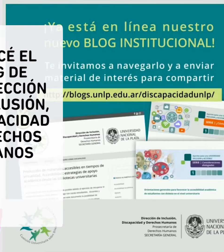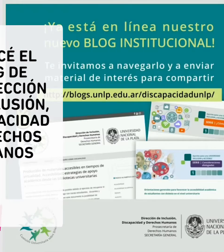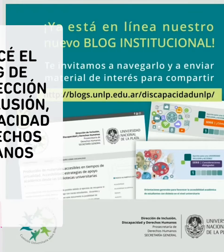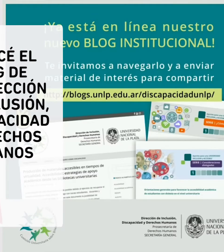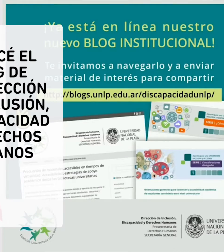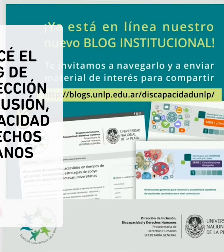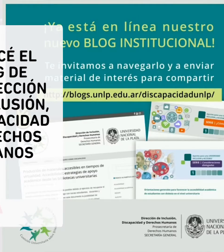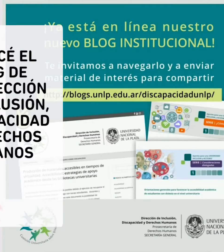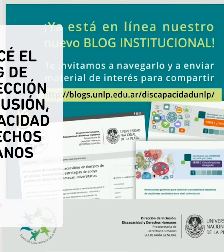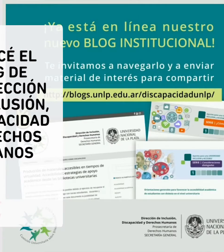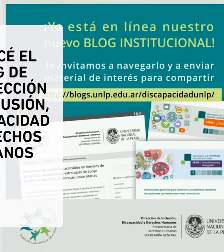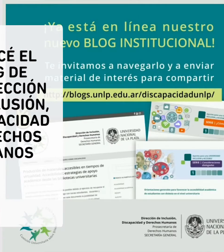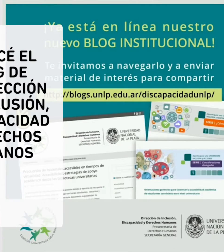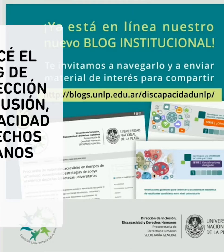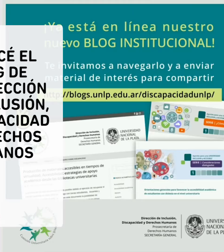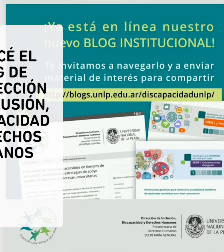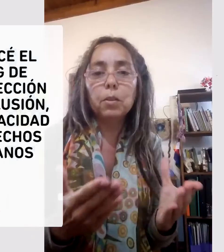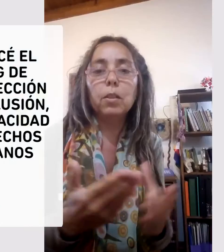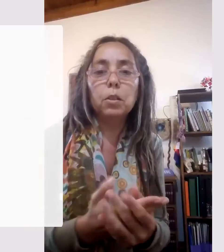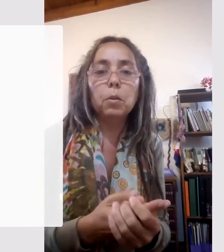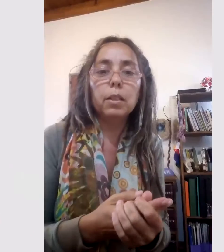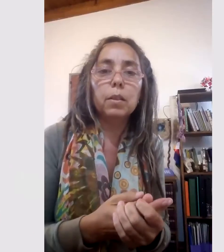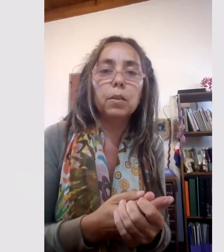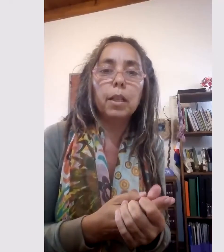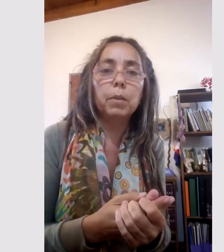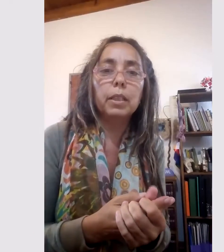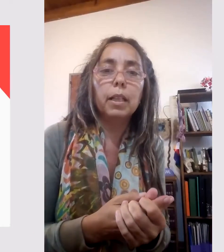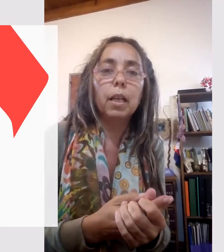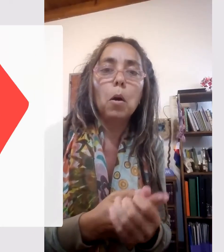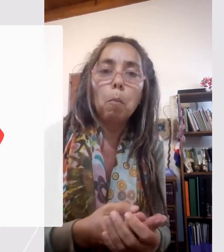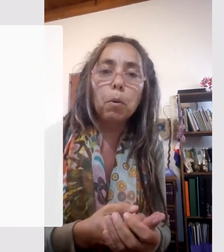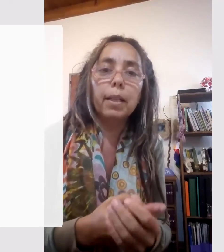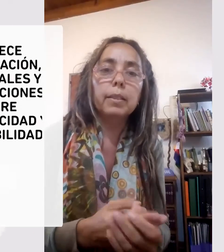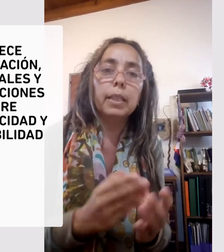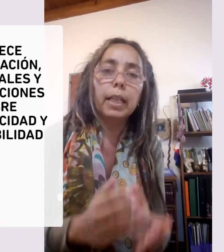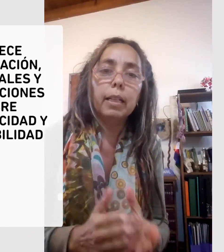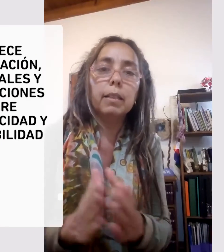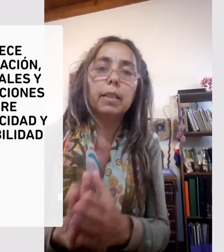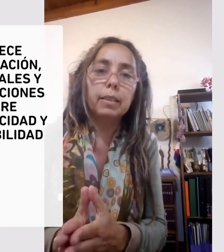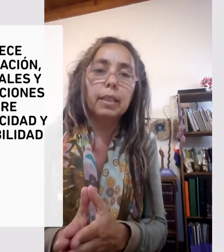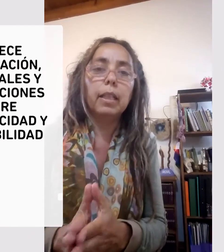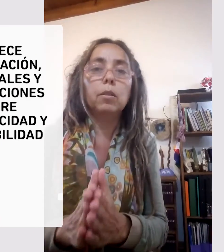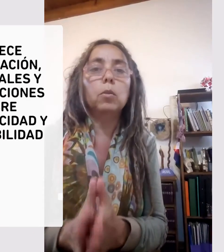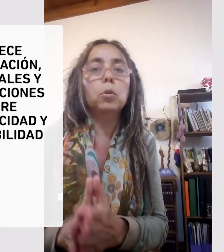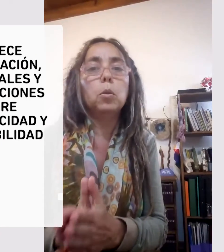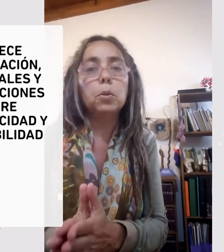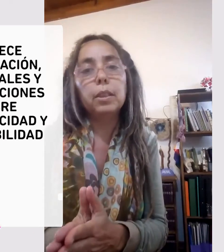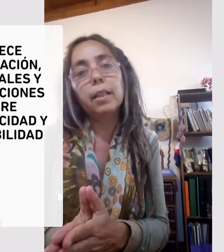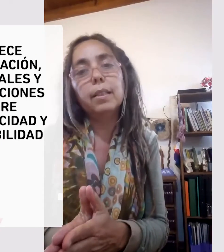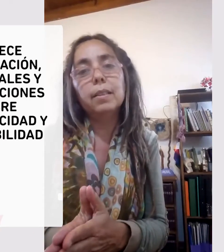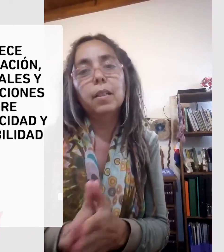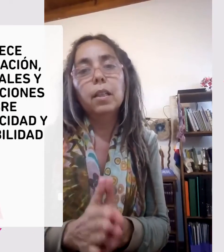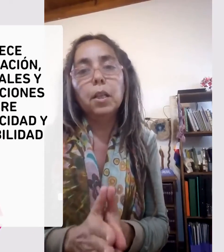de manera que y bueno que los estudiantes con discapacidad puedan seguir transitando sus